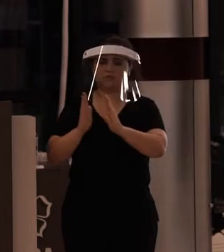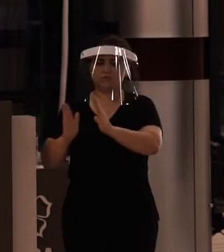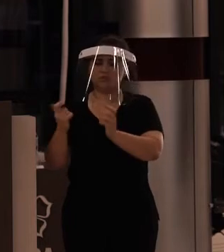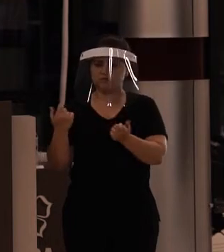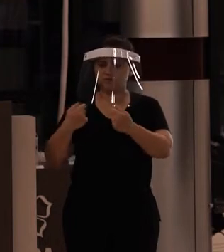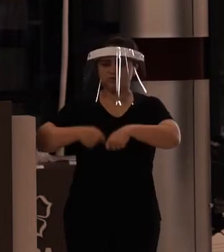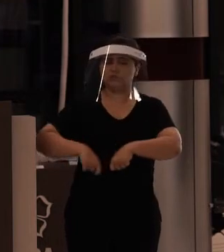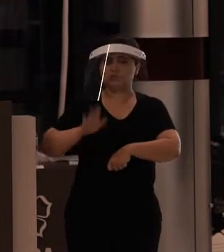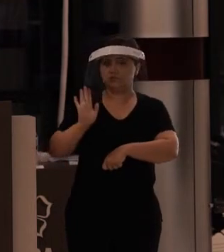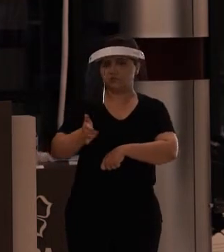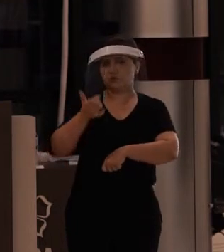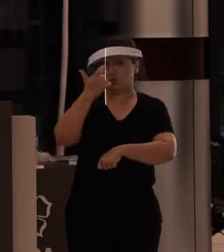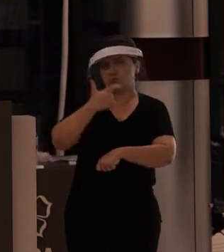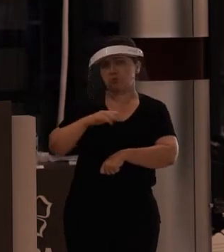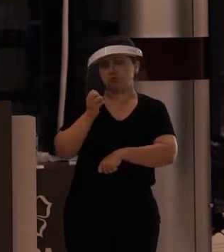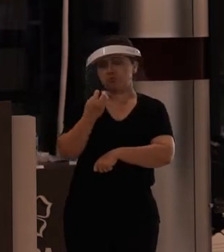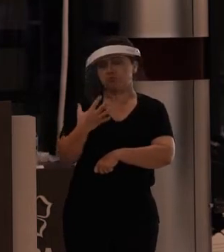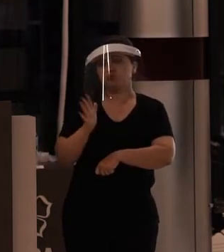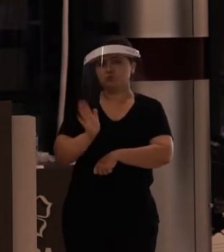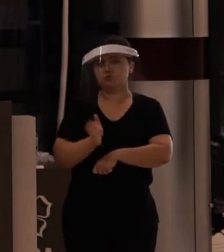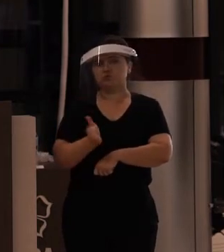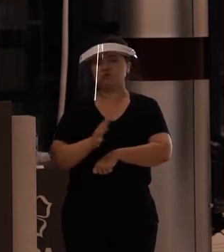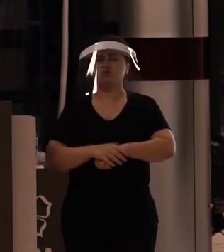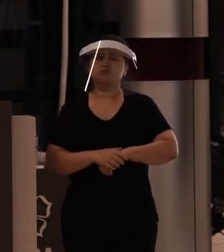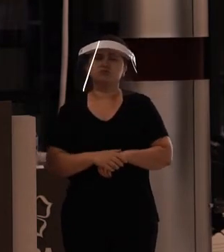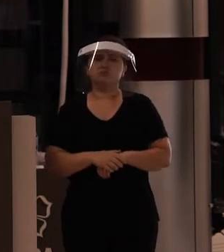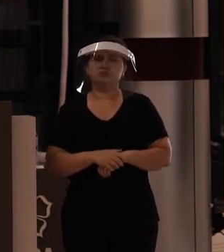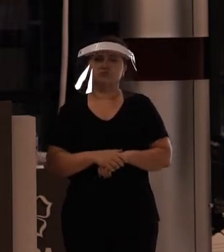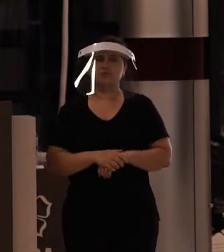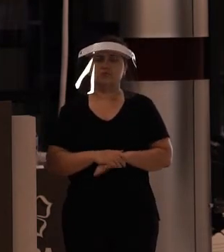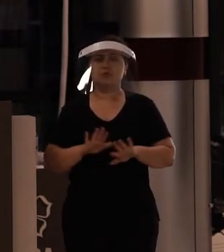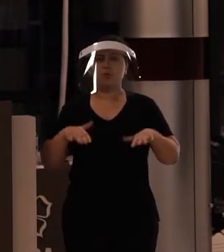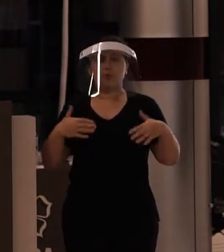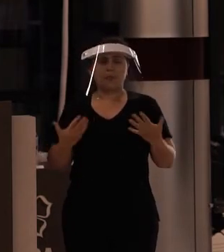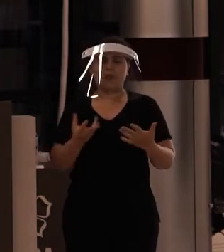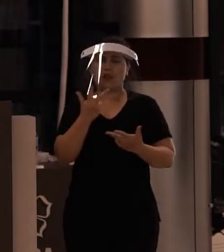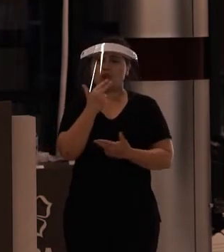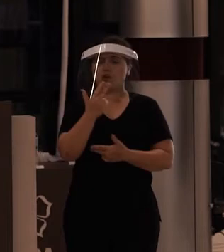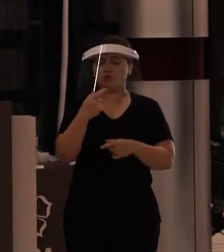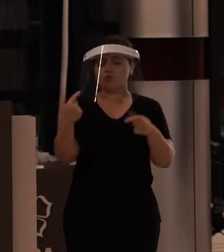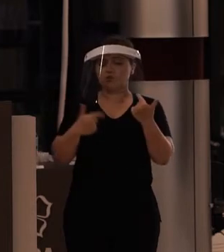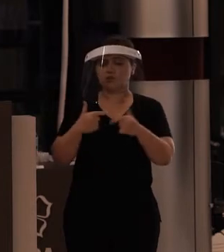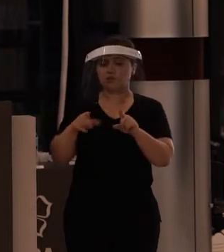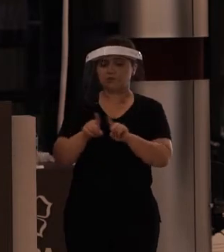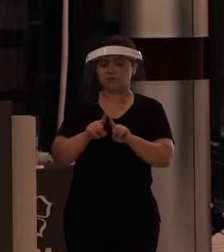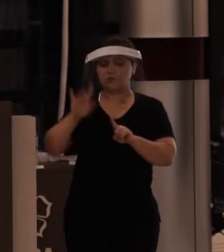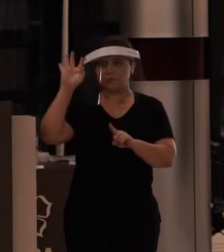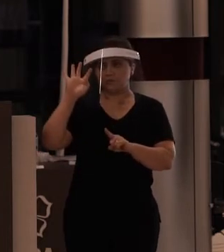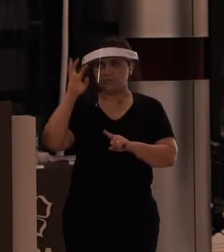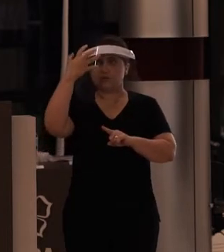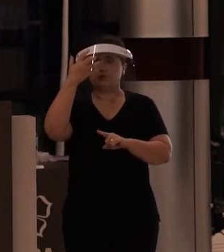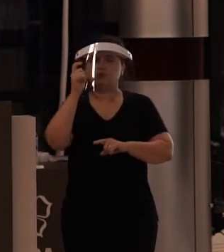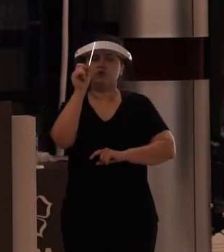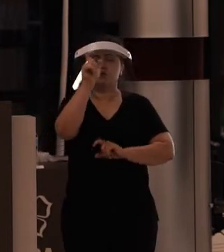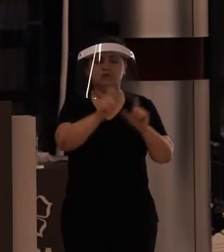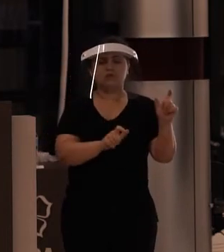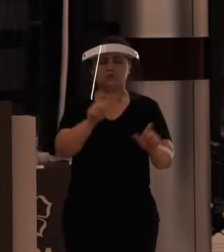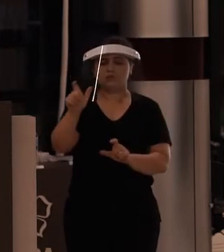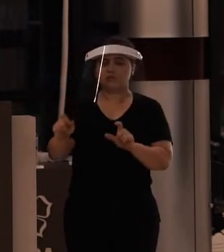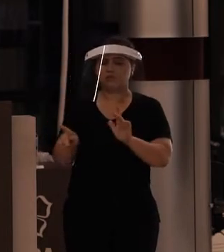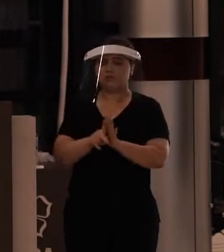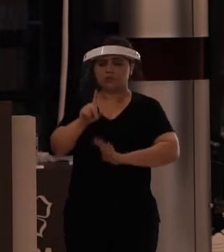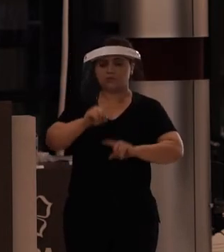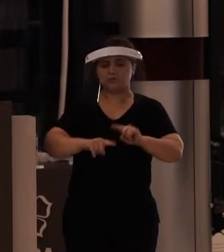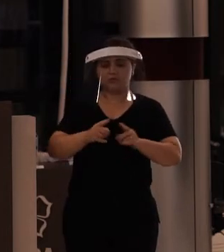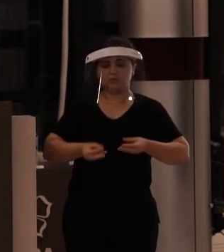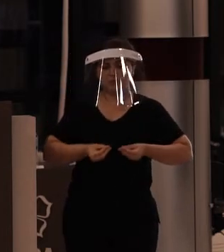suficiente. 3 classes de criticidade. Não é assim como eu trabalho também lá para definir quem são as criticidades dos equipamentos